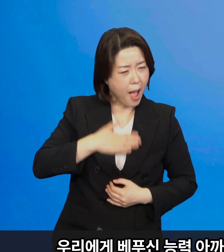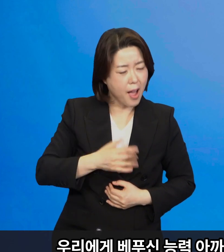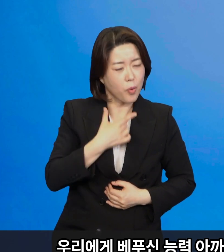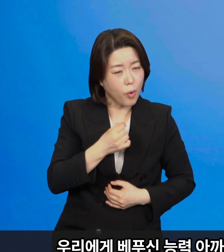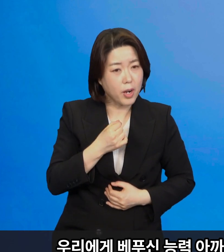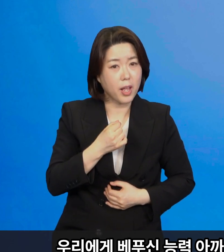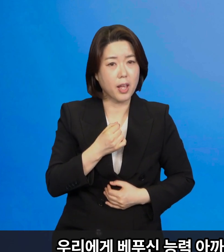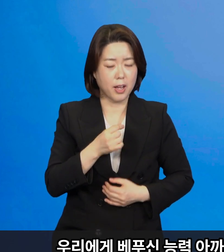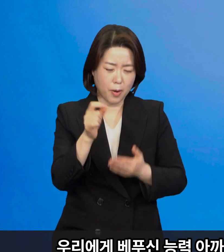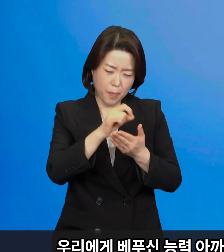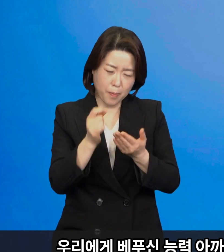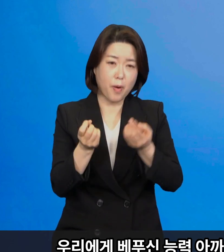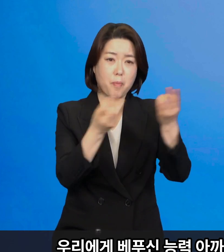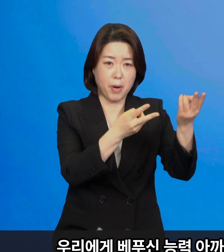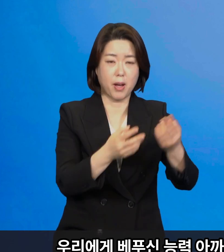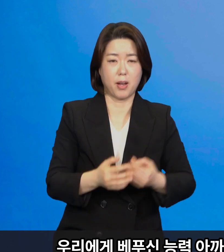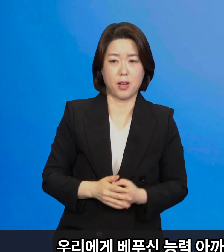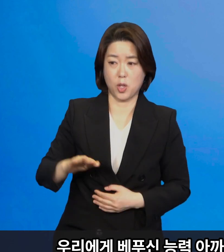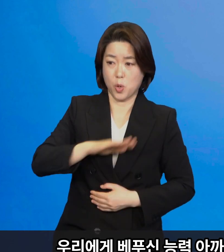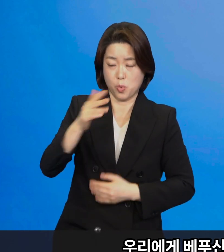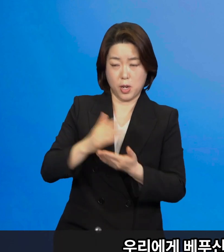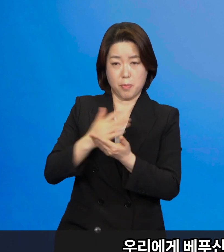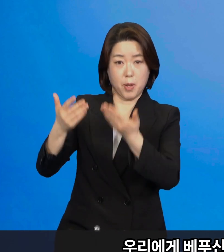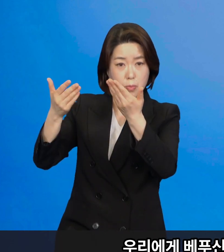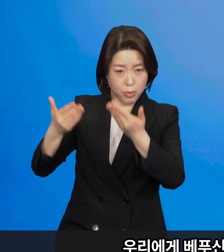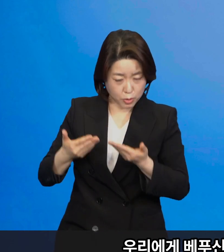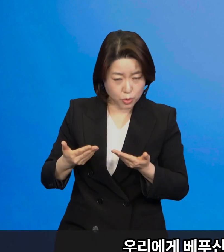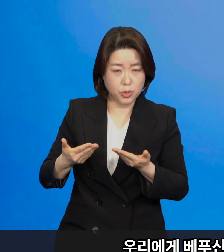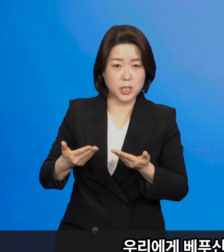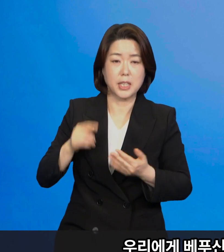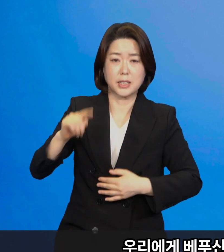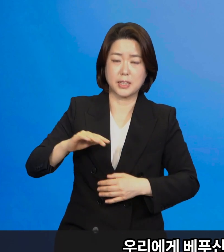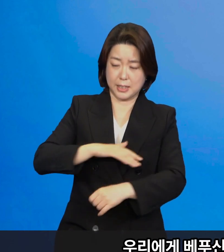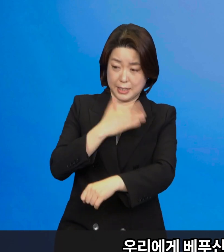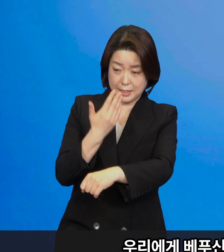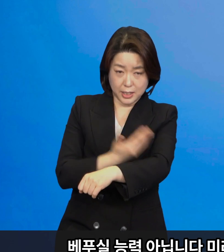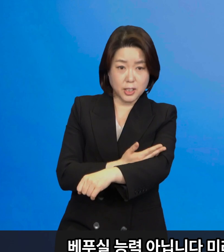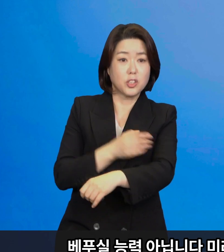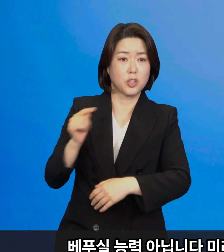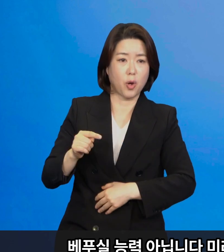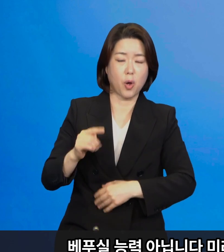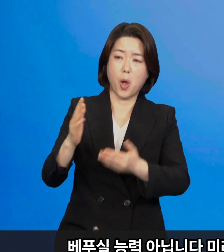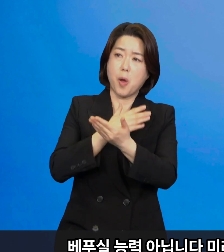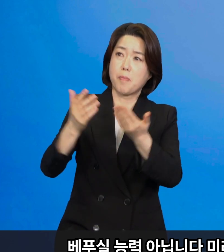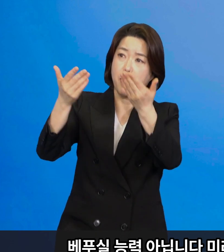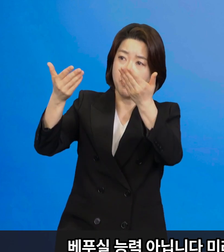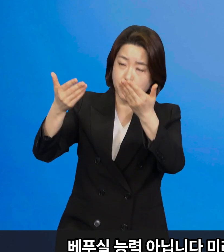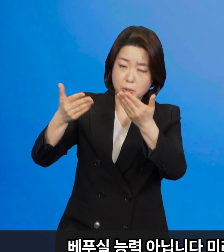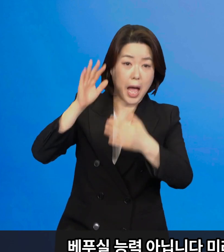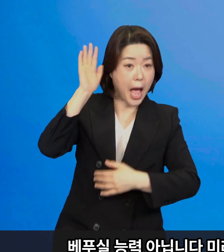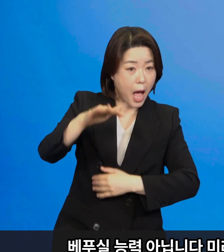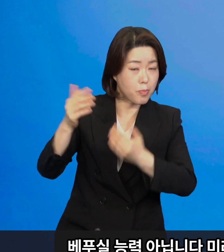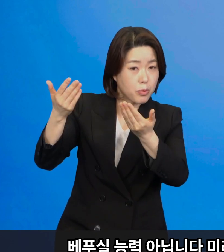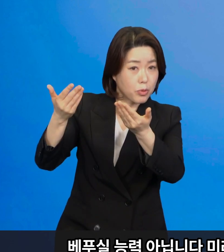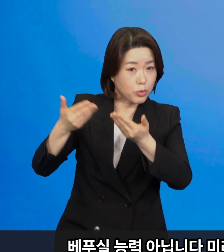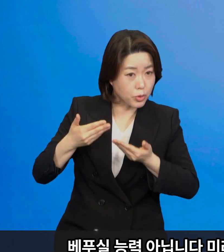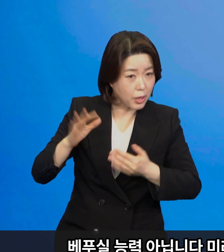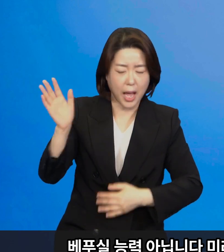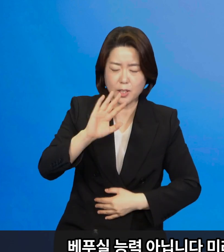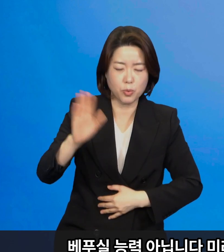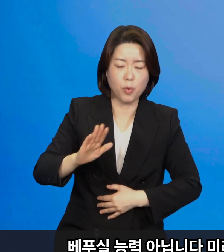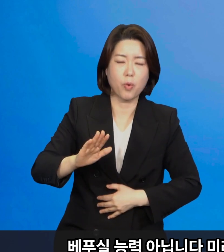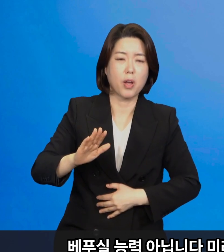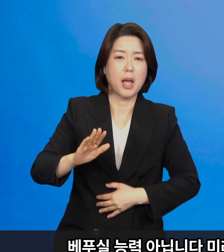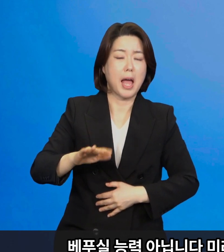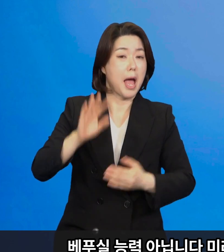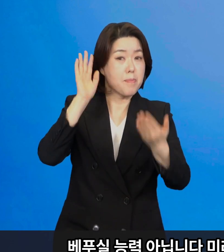우리에게 베푸신 능력, 아까 구절을 다시 보여주십시오. 우리에게 베푸신 능력이라고 했어요. 베푸실 능력 아닙니다.